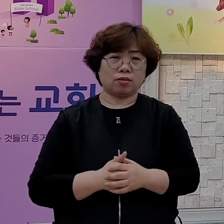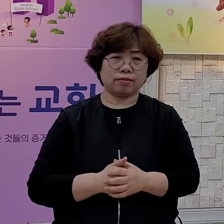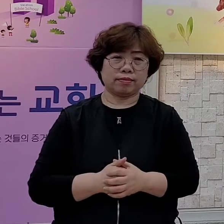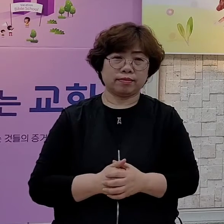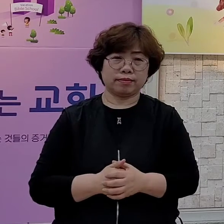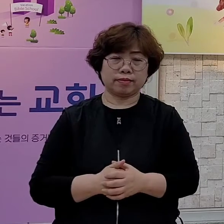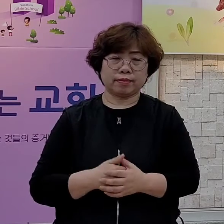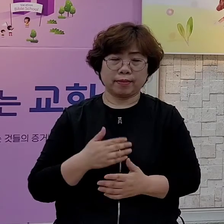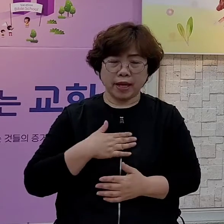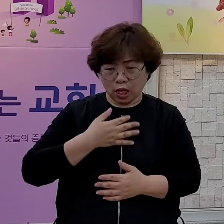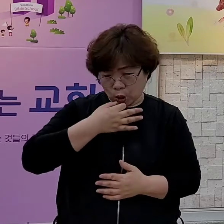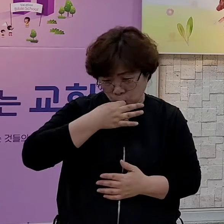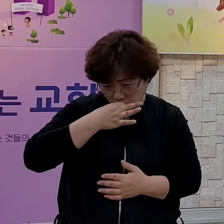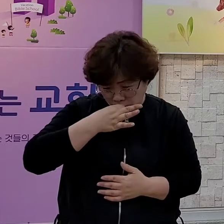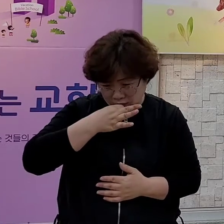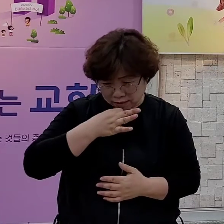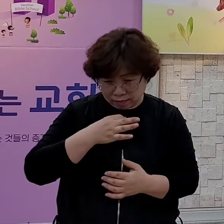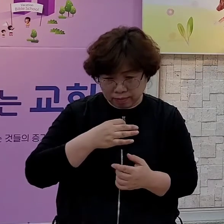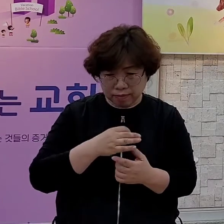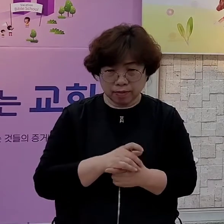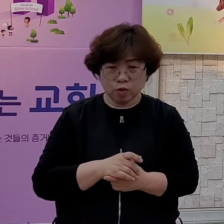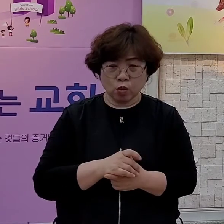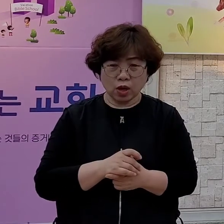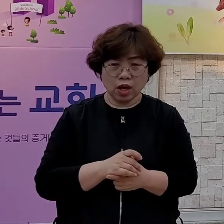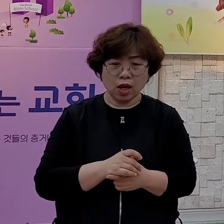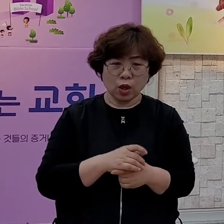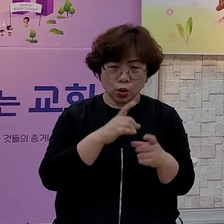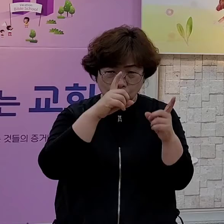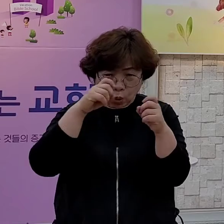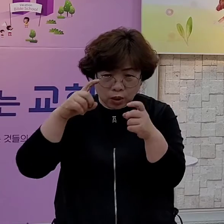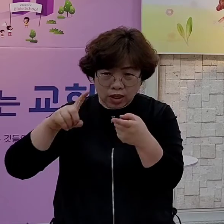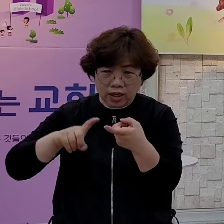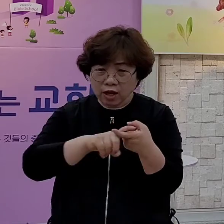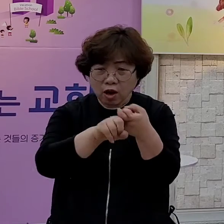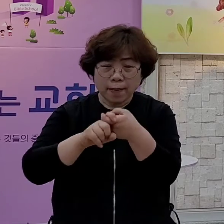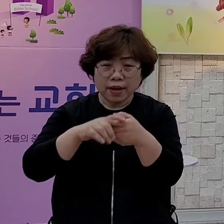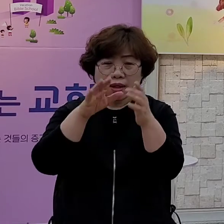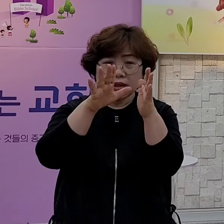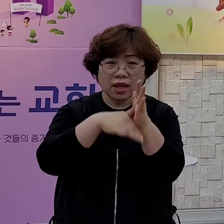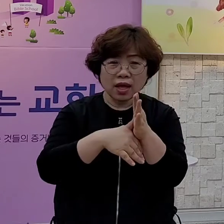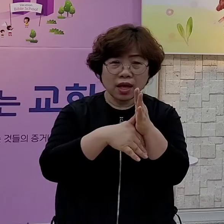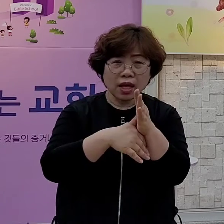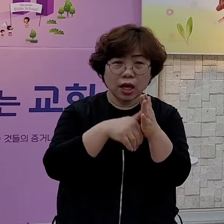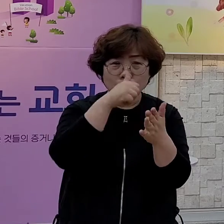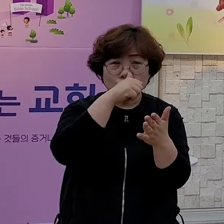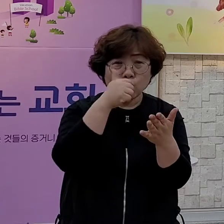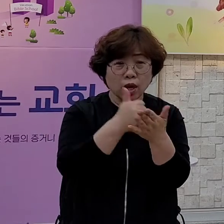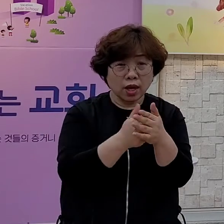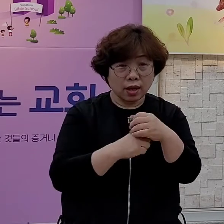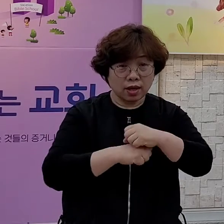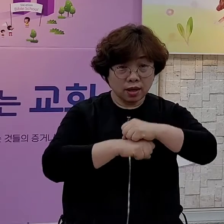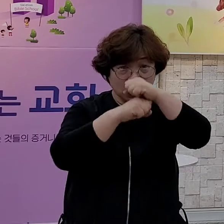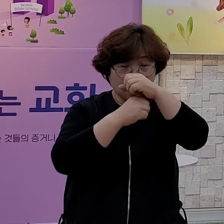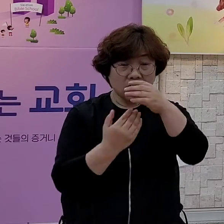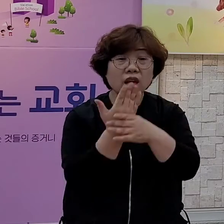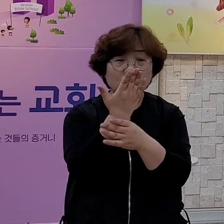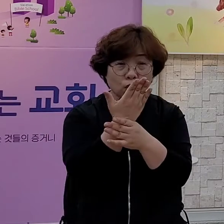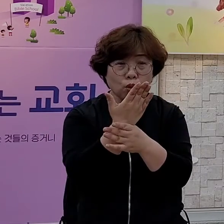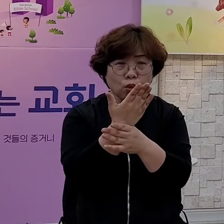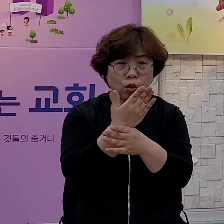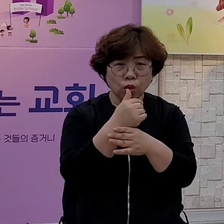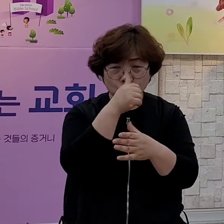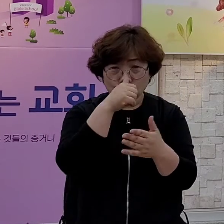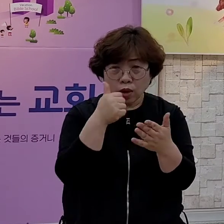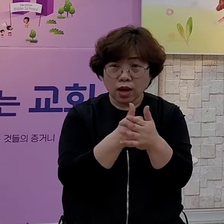미혹이 결합될 때 유혹이 되고 그 결과가 죄가 되고 또한 사망까지 이르게 된다라는 것. 여러분, 그래서 이